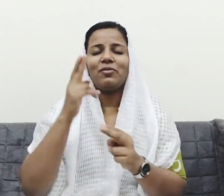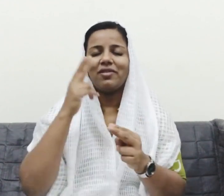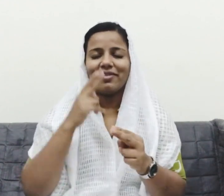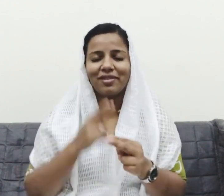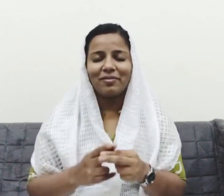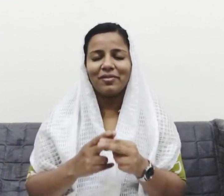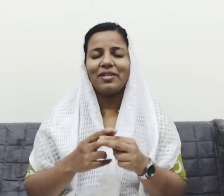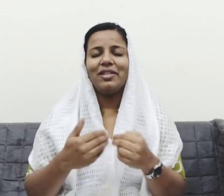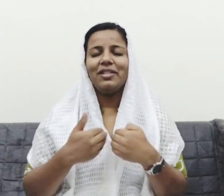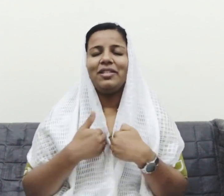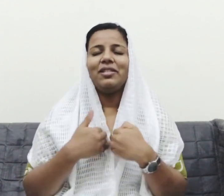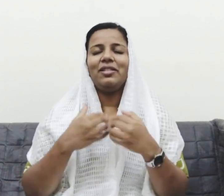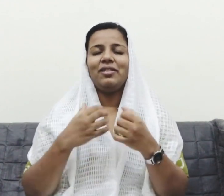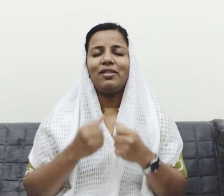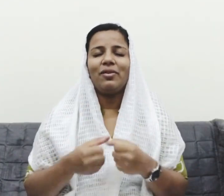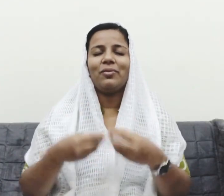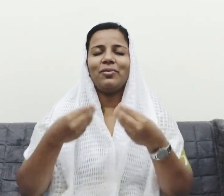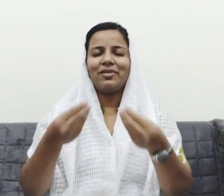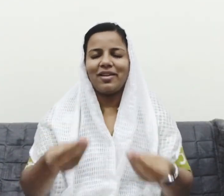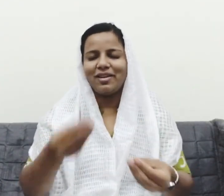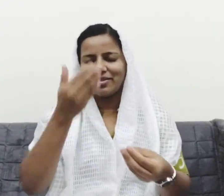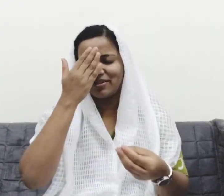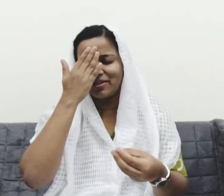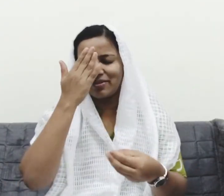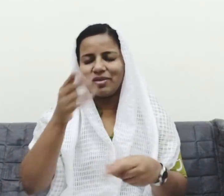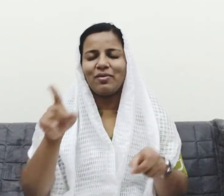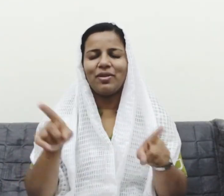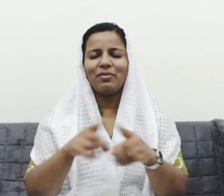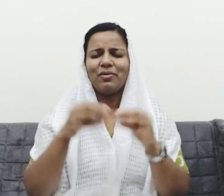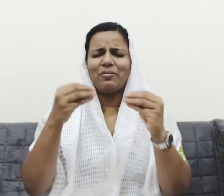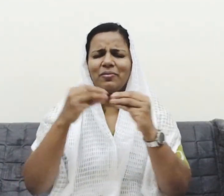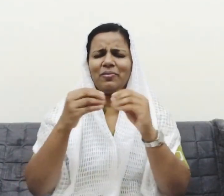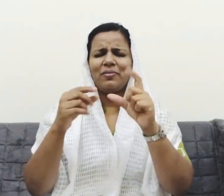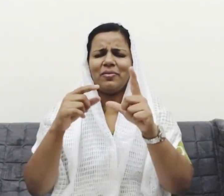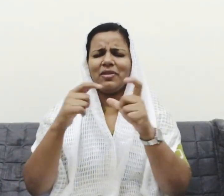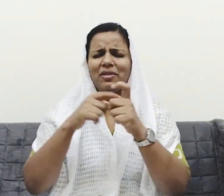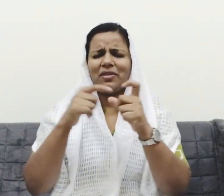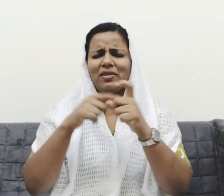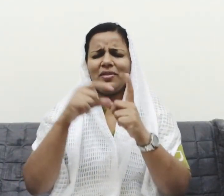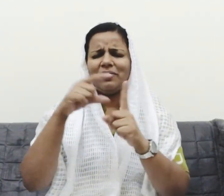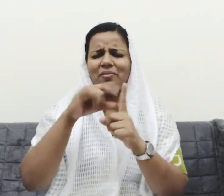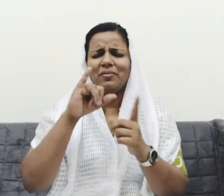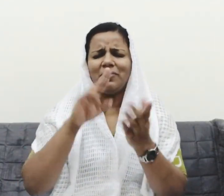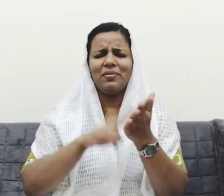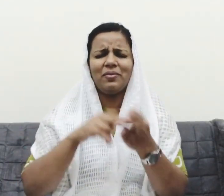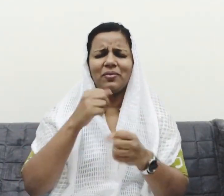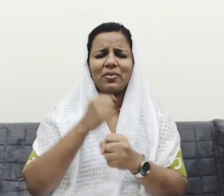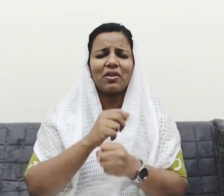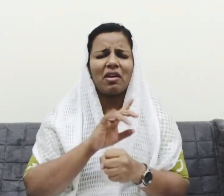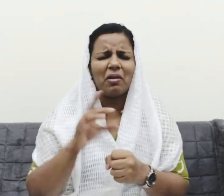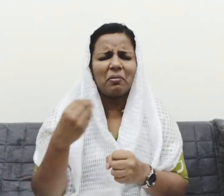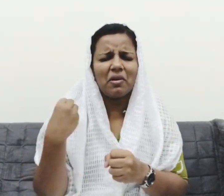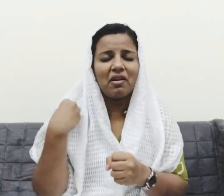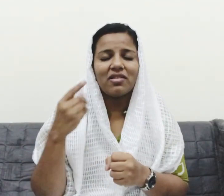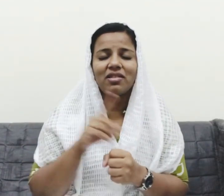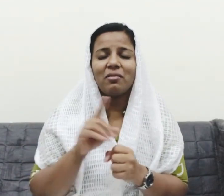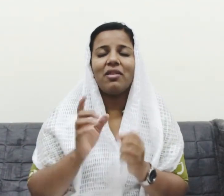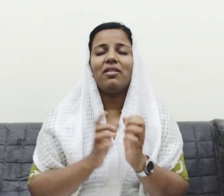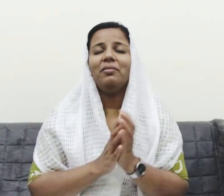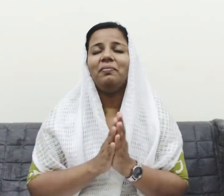ക്രിസ്തുവിന്റെ നാമത്തിൽ അവർ സൗഖ്യമായിരിക്കുന്നതിനായി സ്തോത്രം. അതുപോലെ ബ്ലീഡിങ്ങിനാൽ ഭാരപ്പെടുന്ന ആമേൻ പ്രിയപ്പെട്ടവർക്ക് വേണ്ടി ഞങ്ങൾ പ്രാർത്ഥിക്കുക കർത്താവെ.